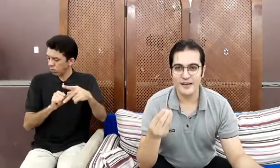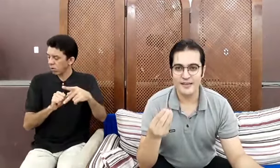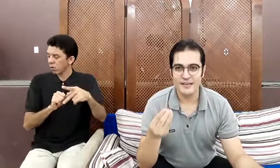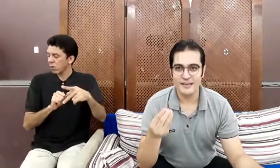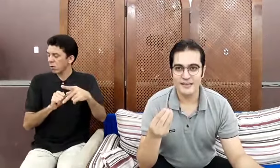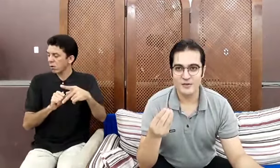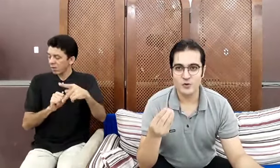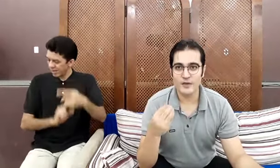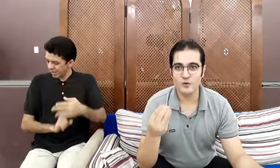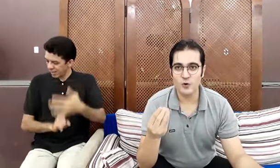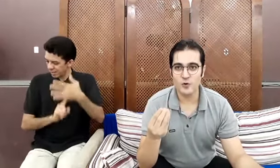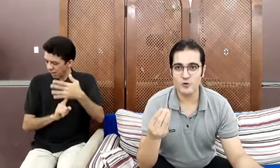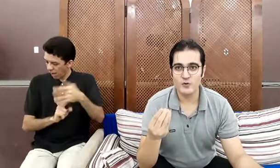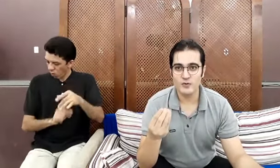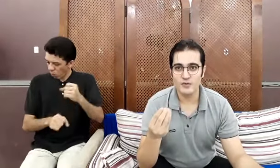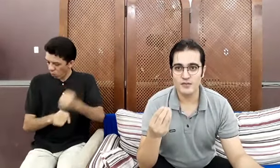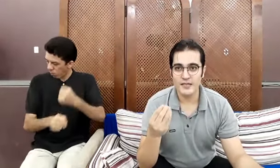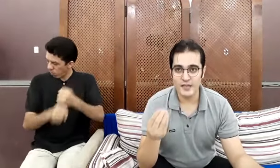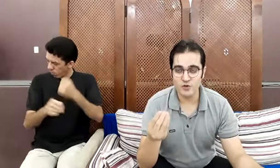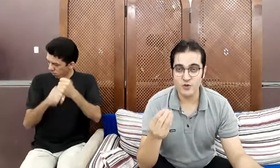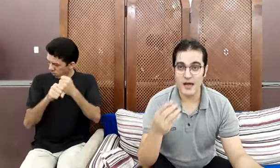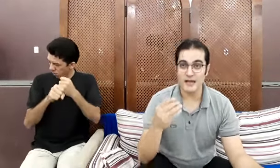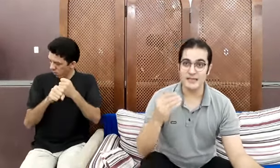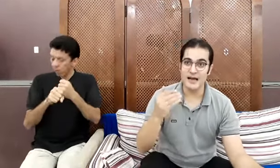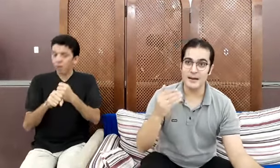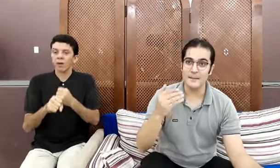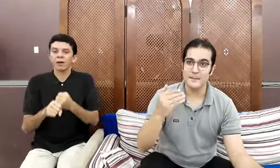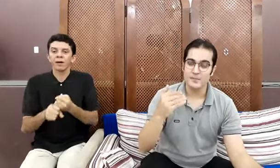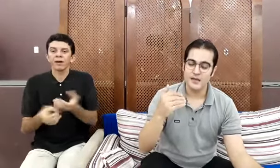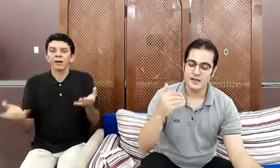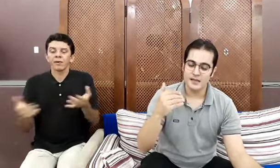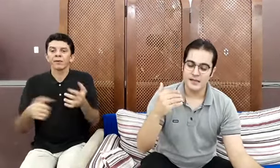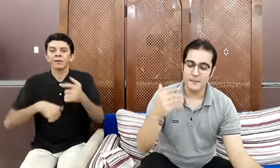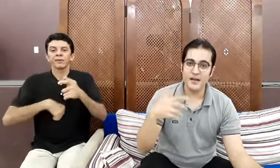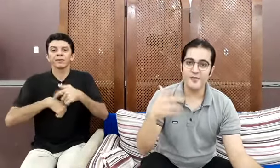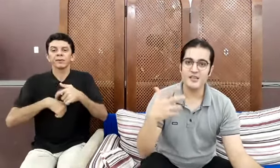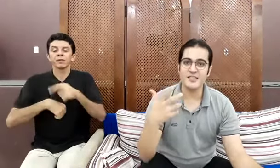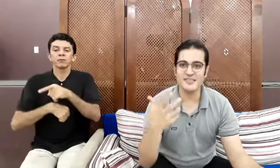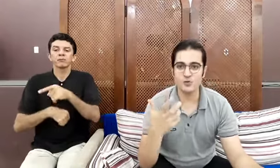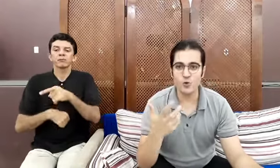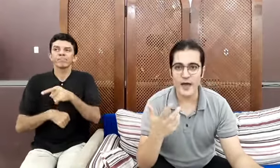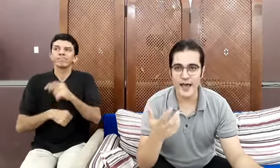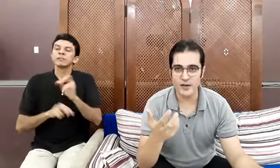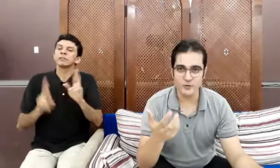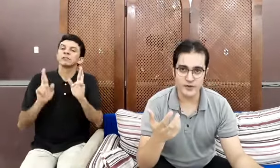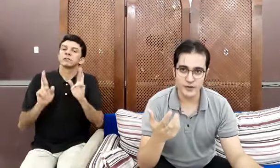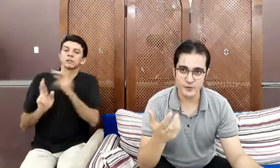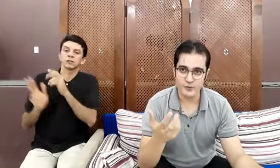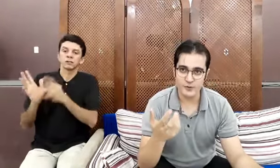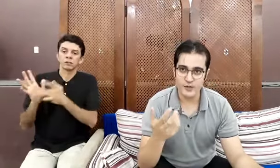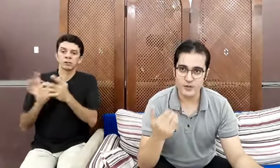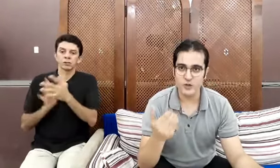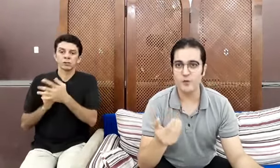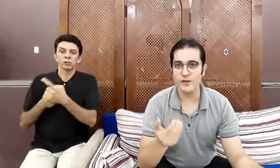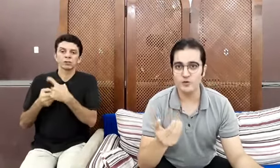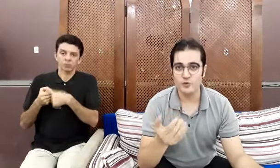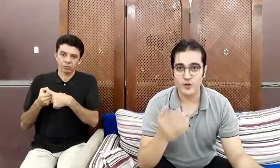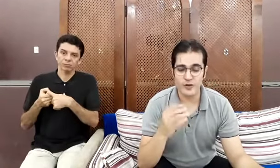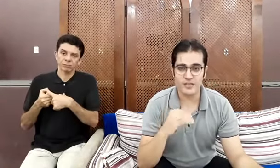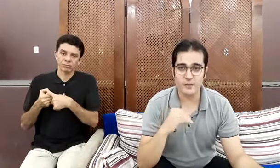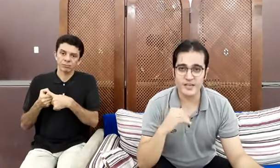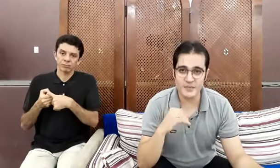expectativa do retorno de Cristo, da manifestação do reino de Deus totalmente